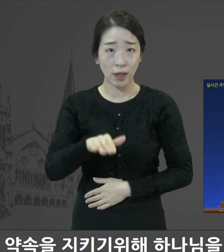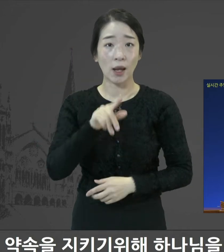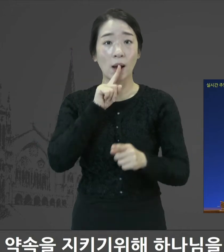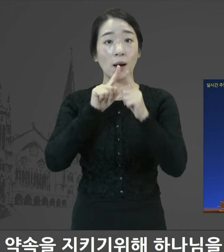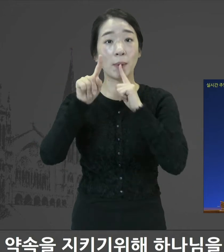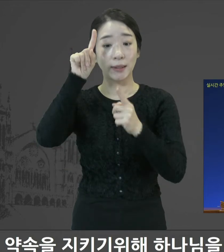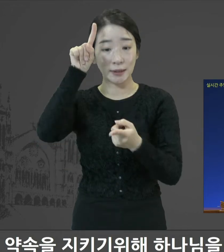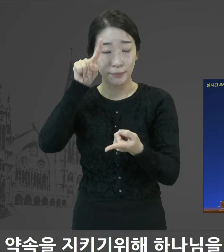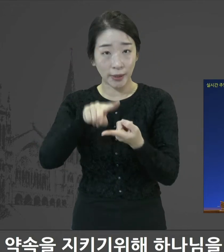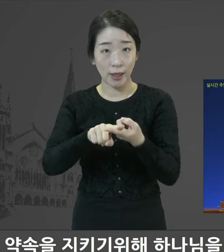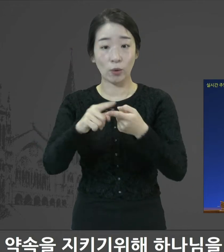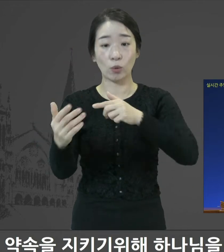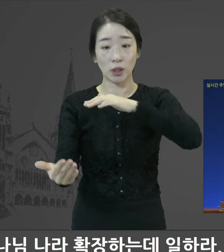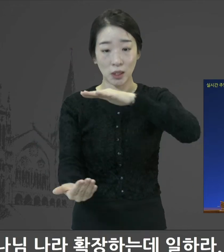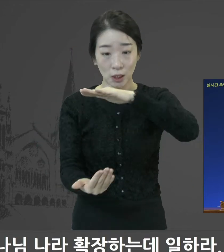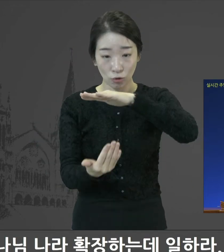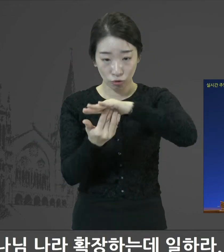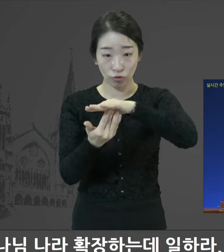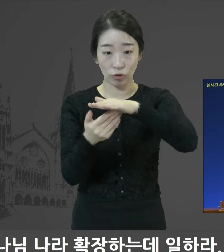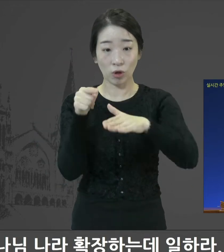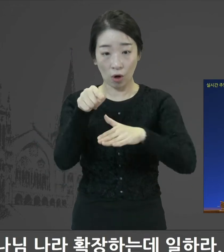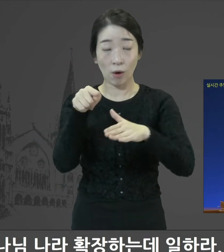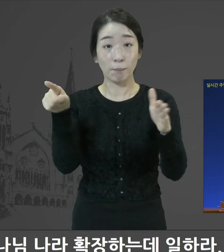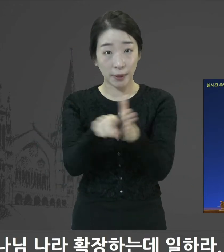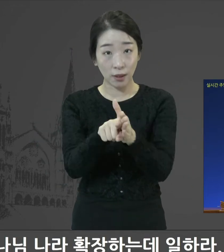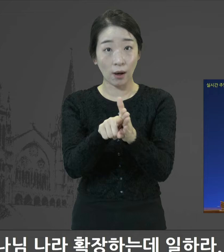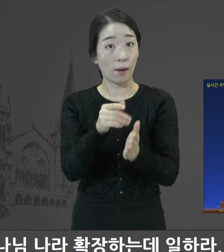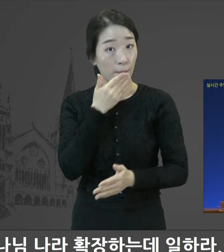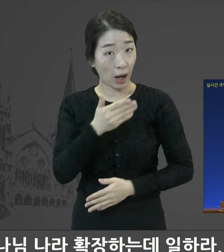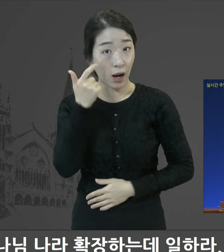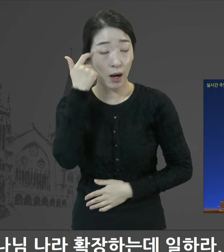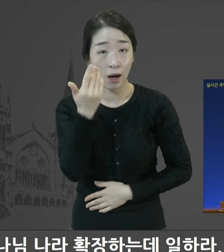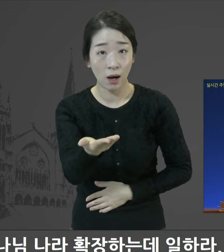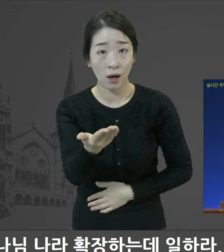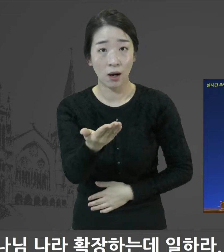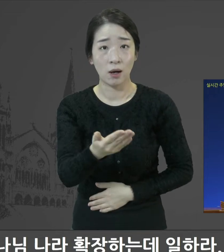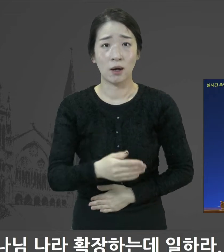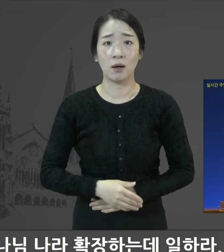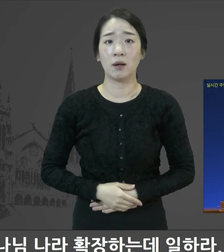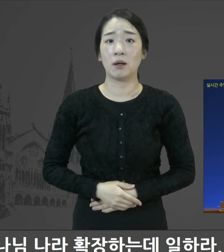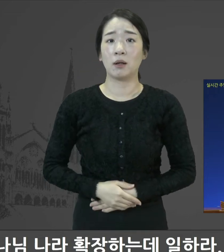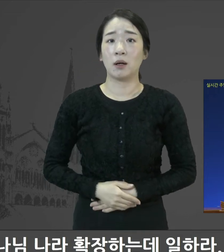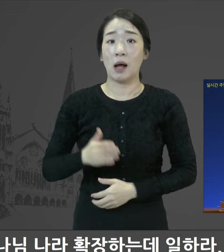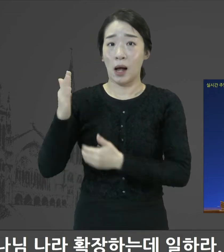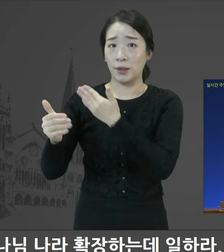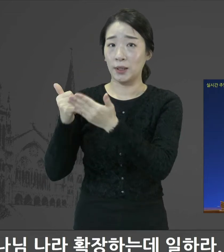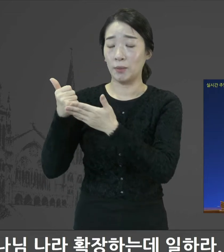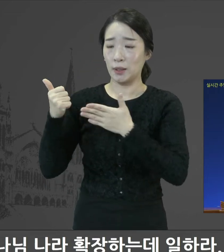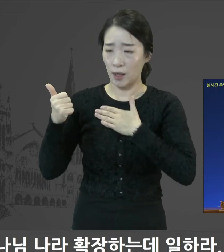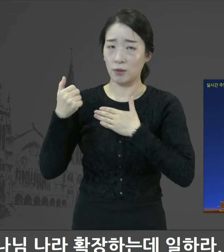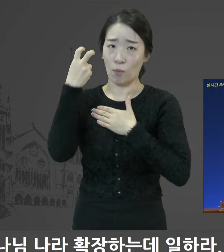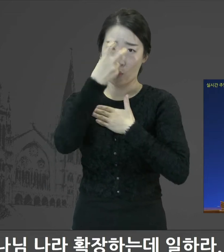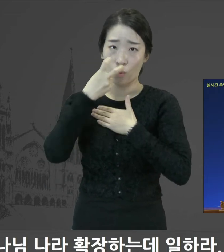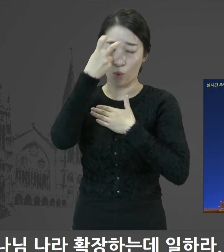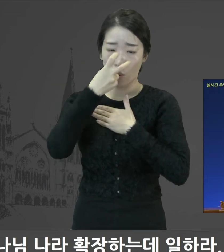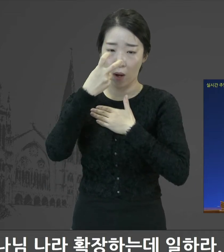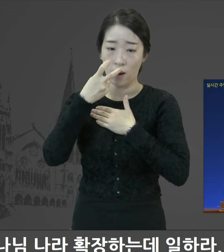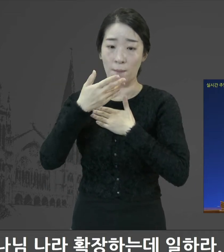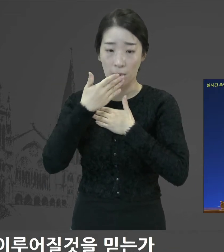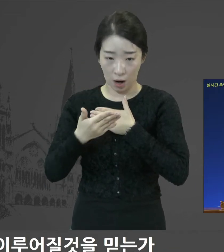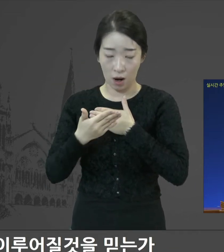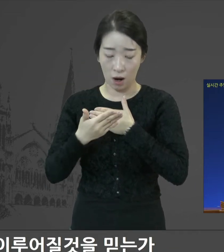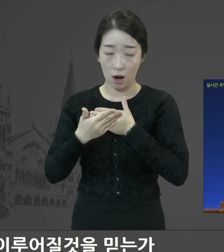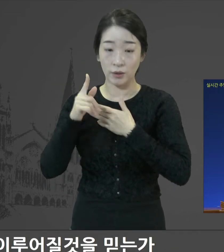말씀대로 이루어질 것을 믿고 있는가? 정말 하나님이 나에게 보호해 주신다 그랬는데 그